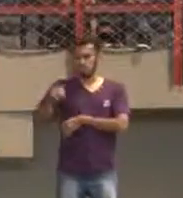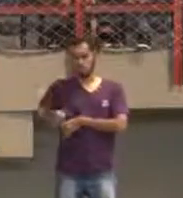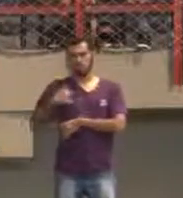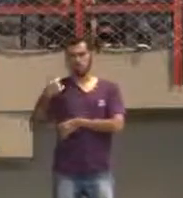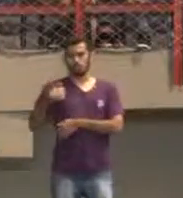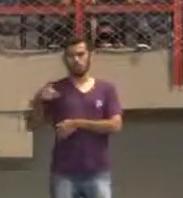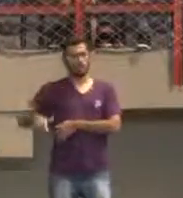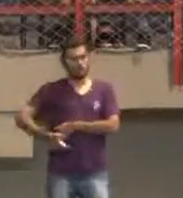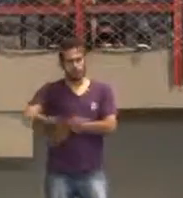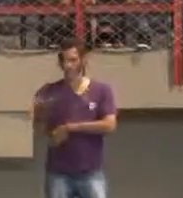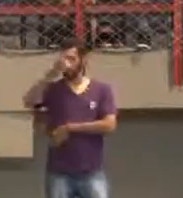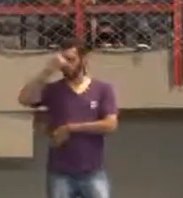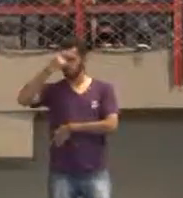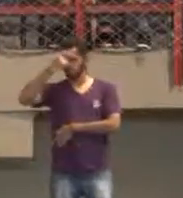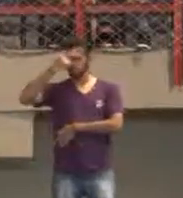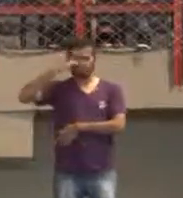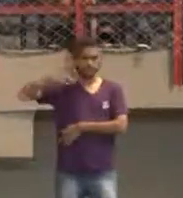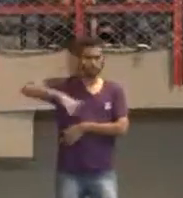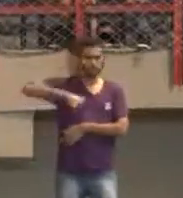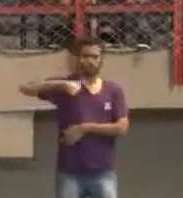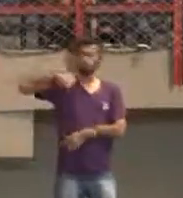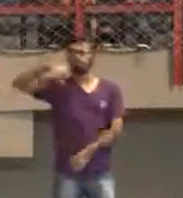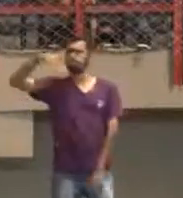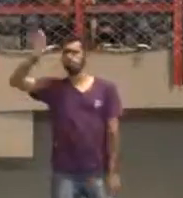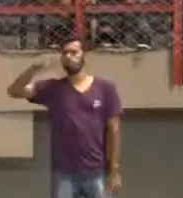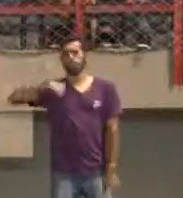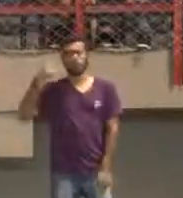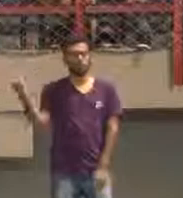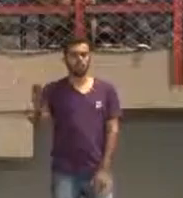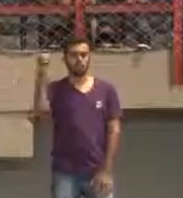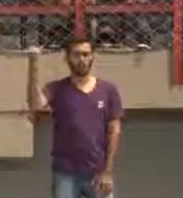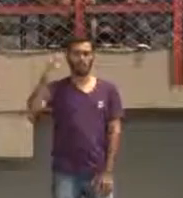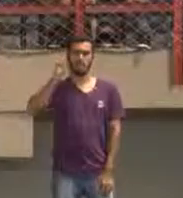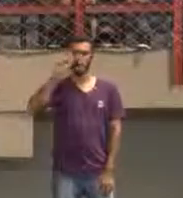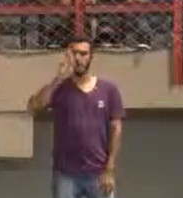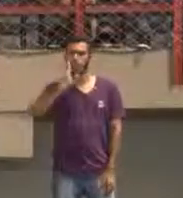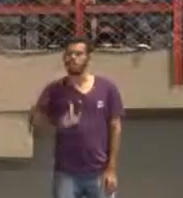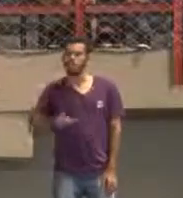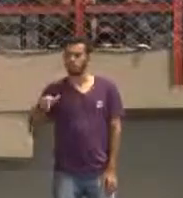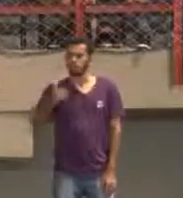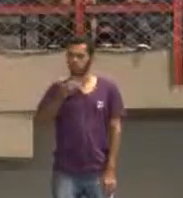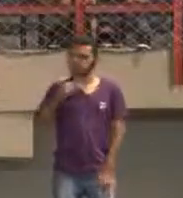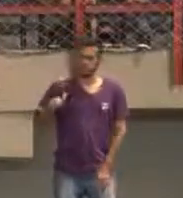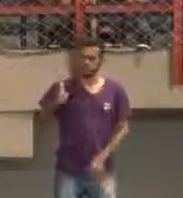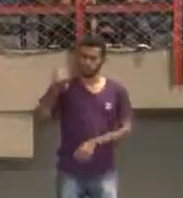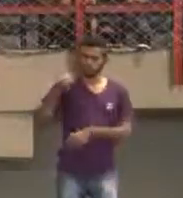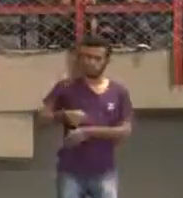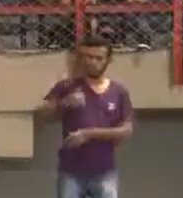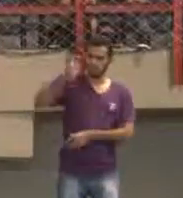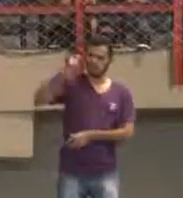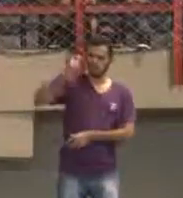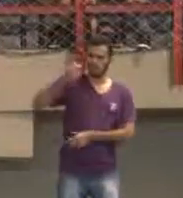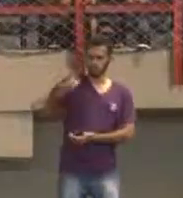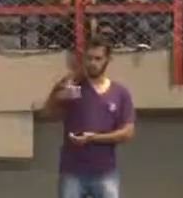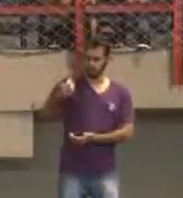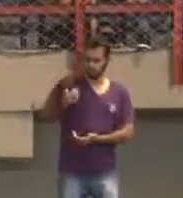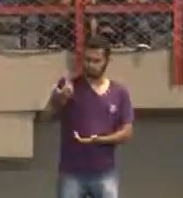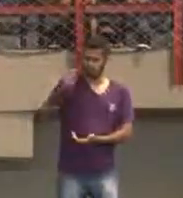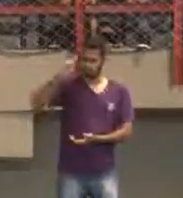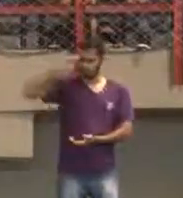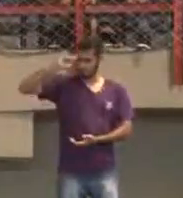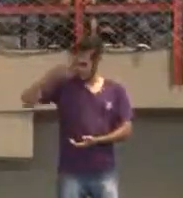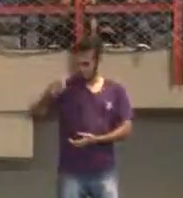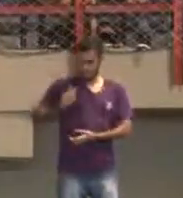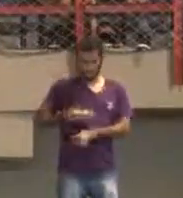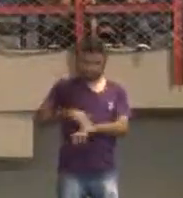mais brilhante ali daquela região sul. 17 anos, negro mesmo, não